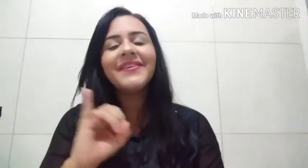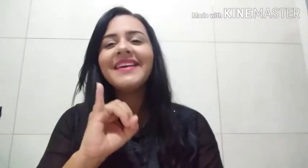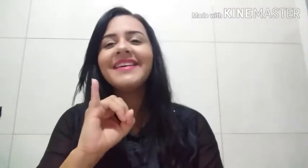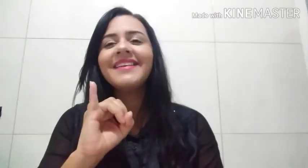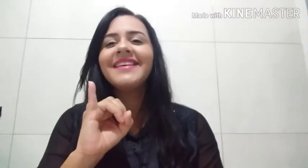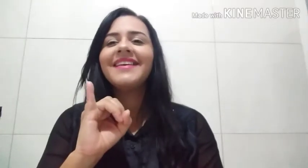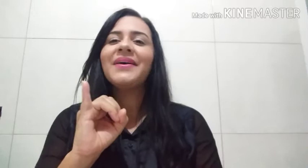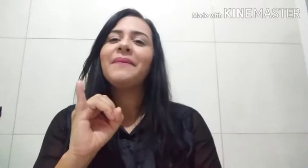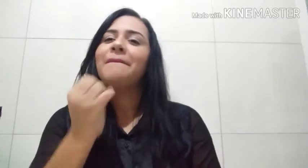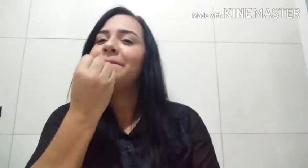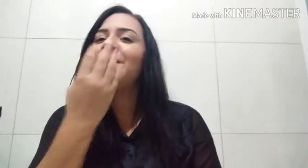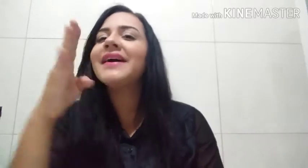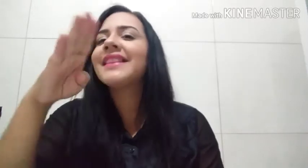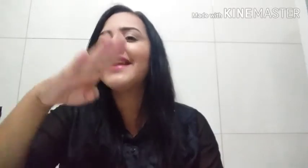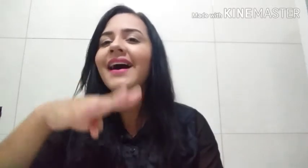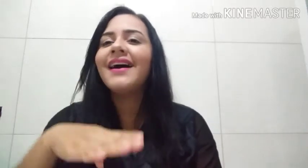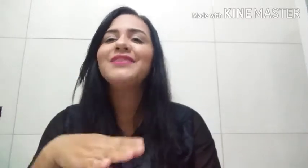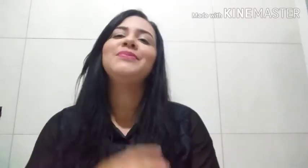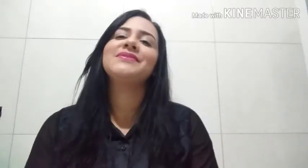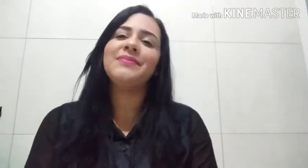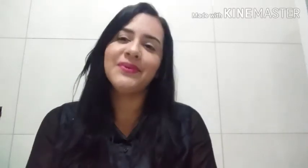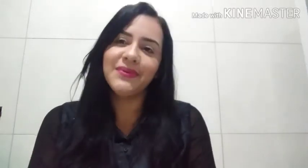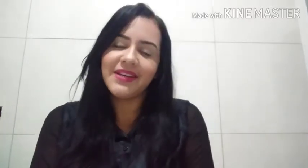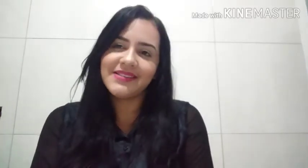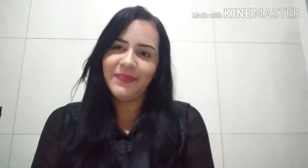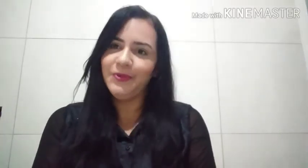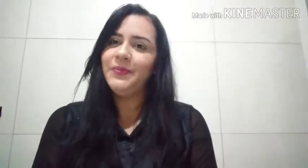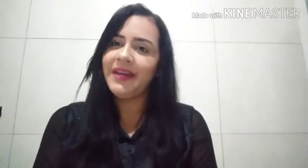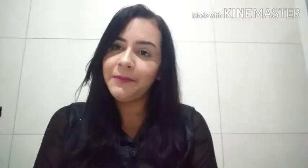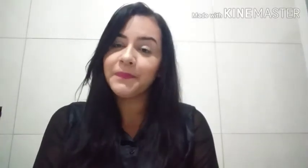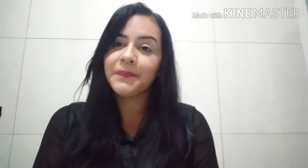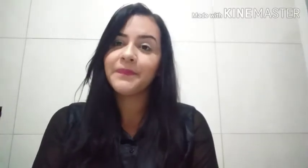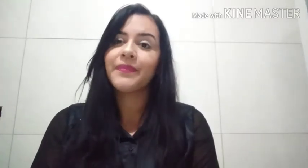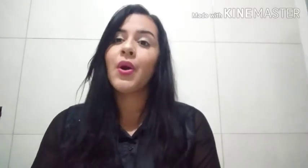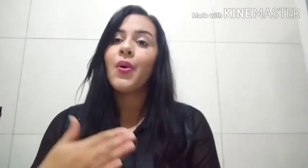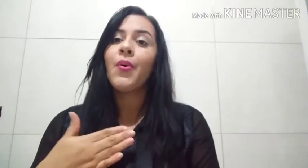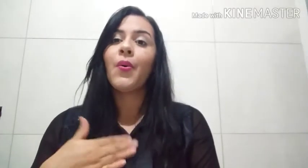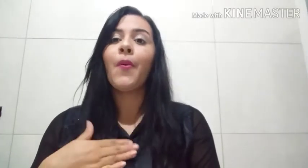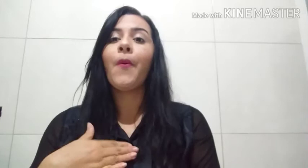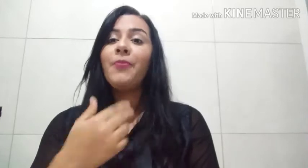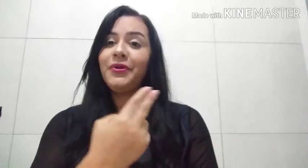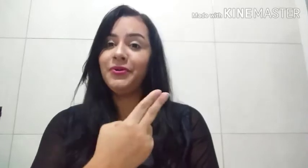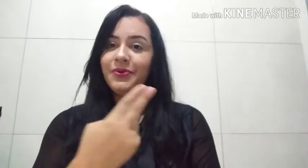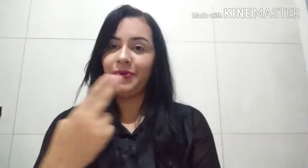Oi, boa tarde, meus amores, tudo bem? O meu